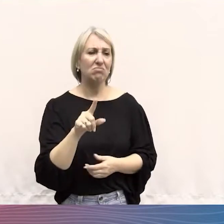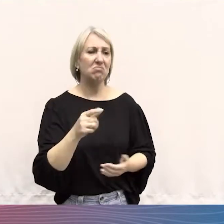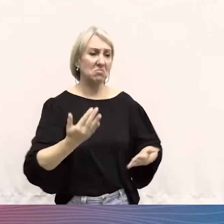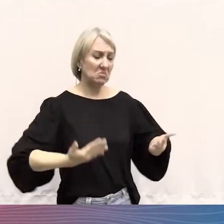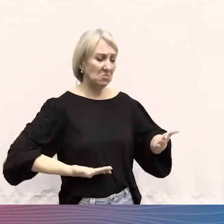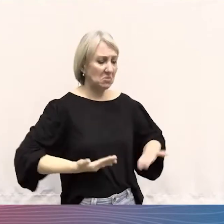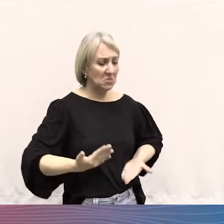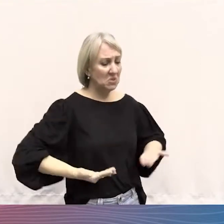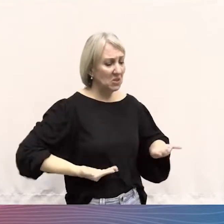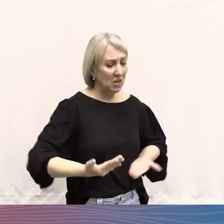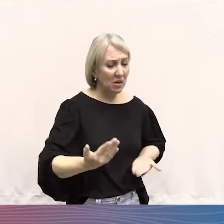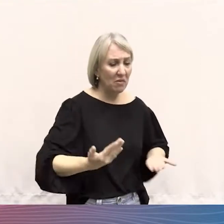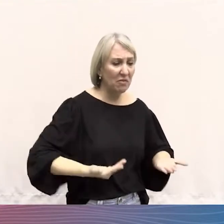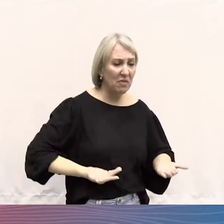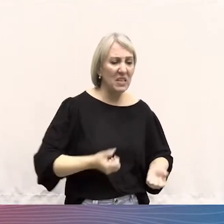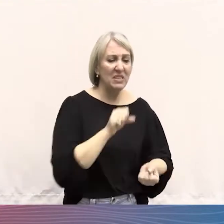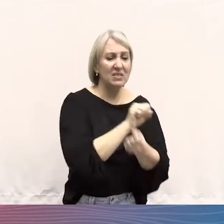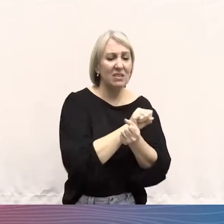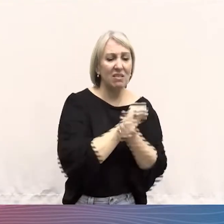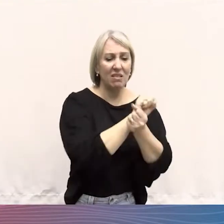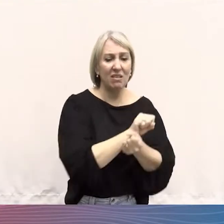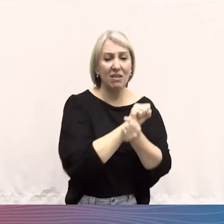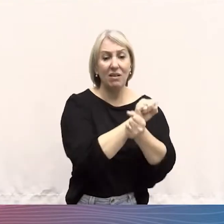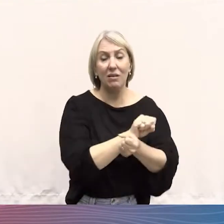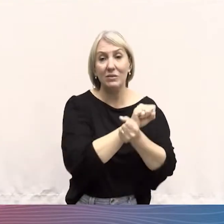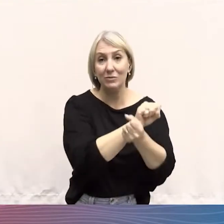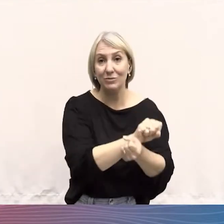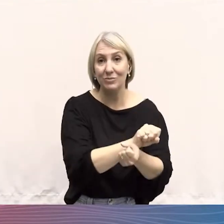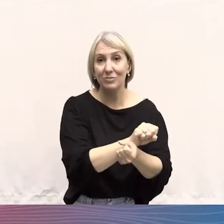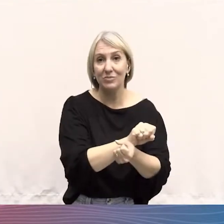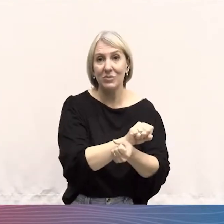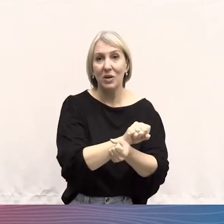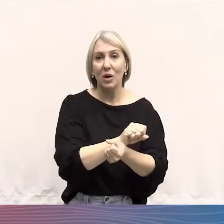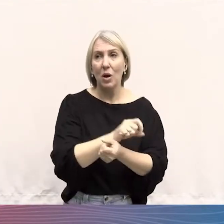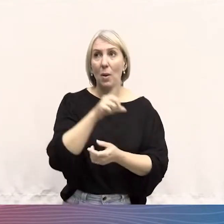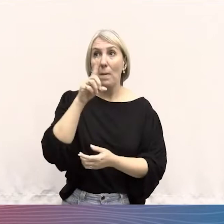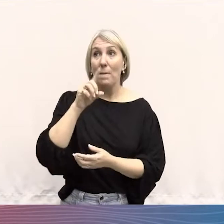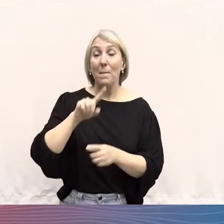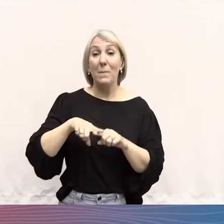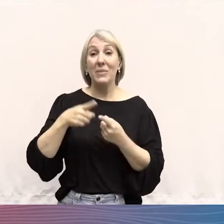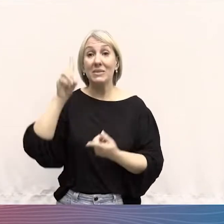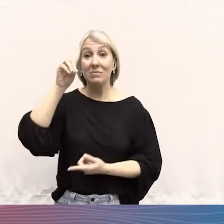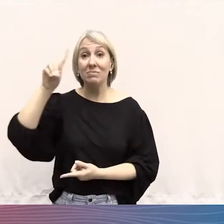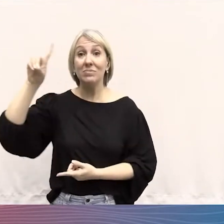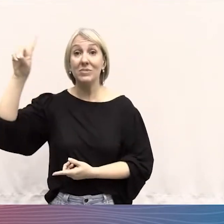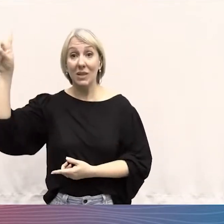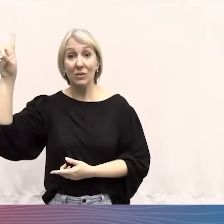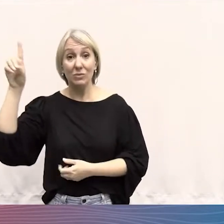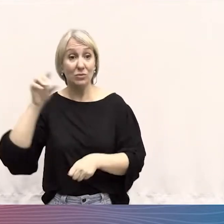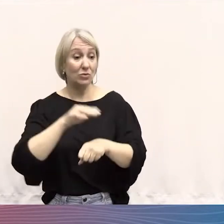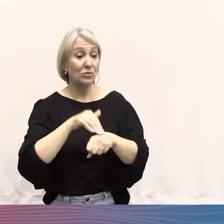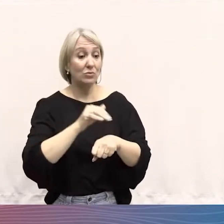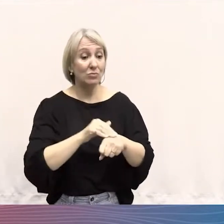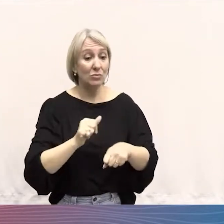do Egito chamei meu filho. Então, no tempo determinado,